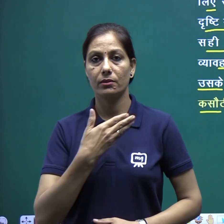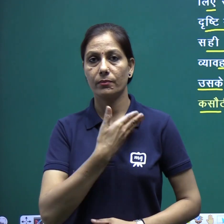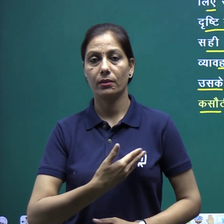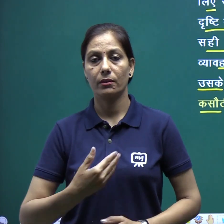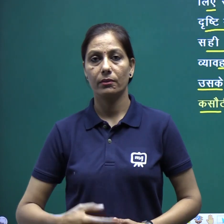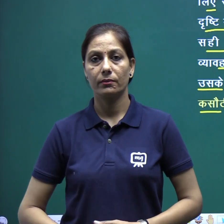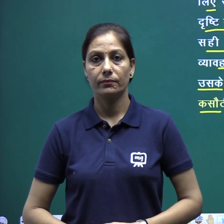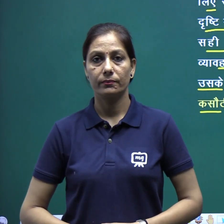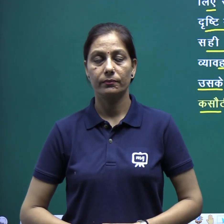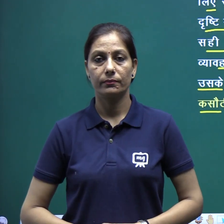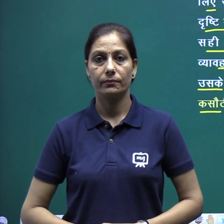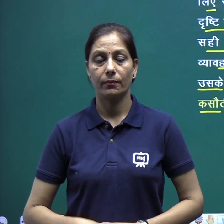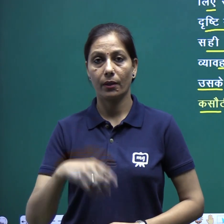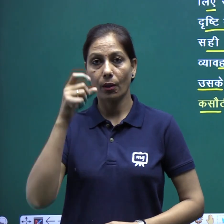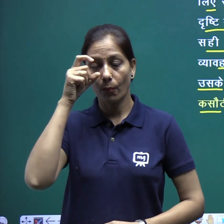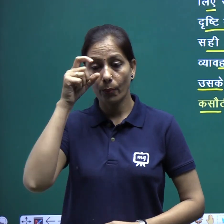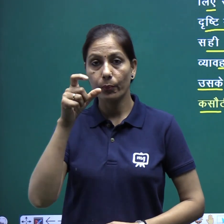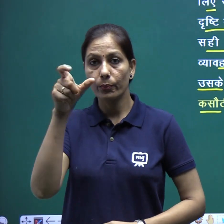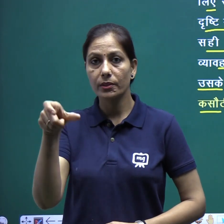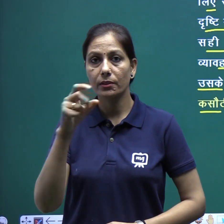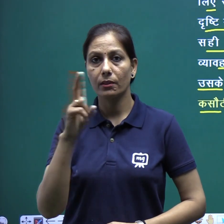जिसमें बाबा साहेब ने